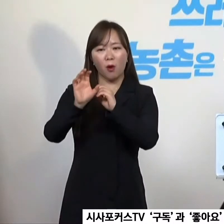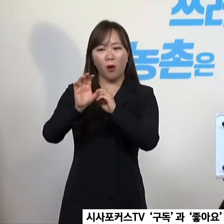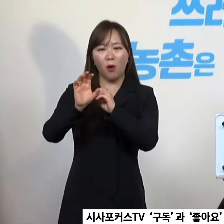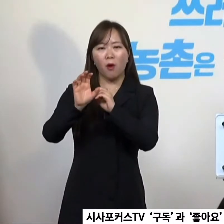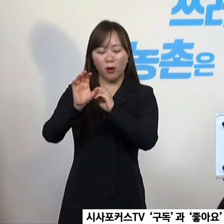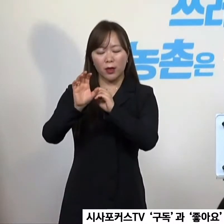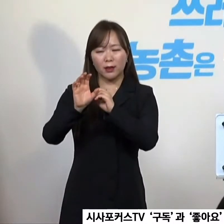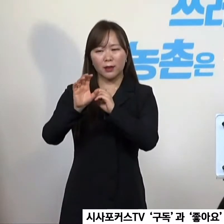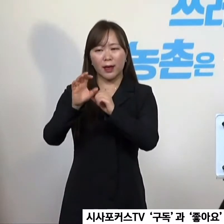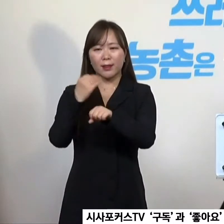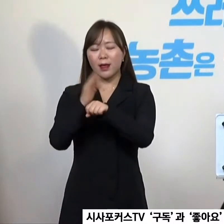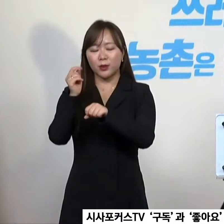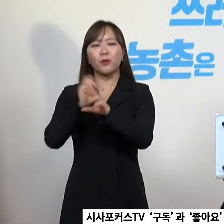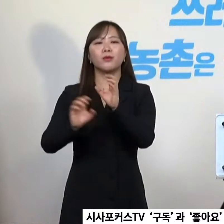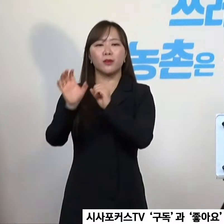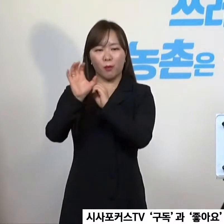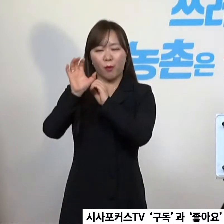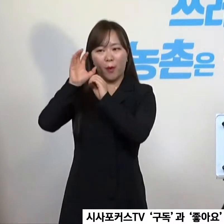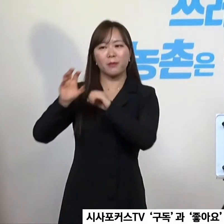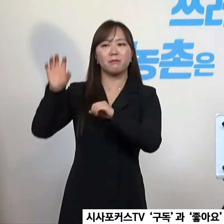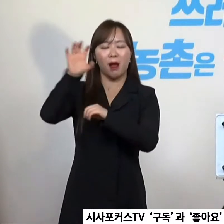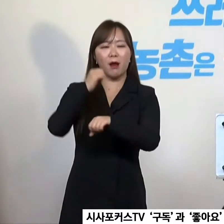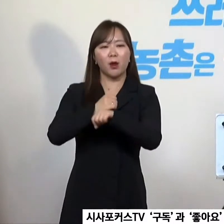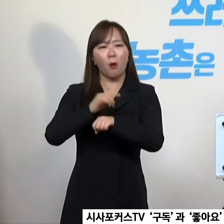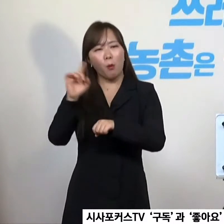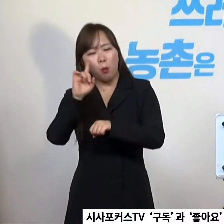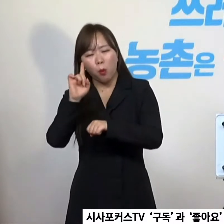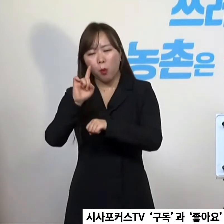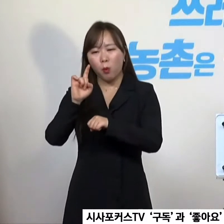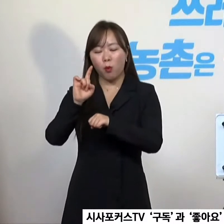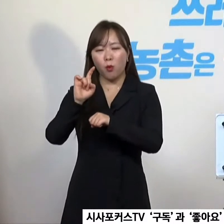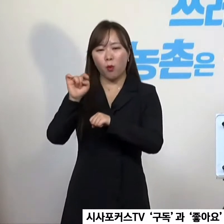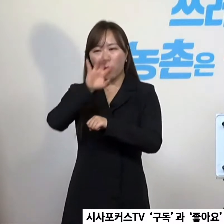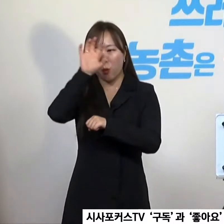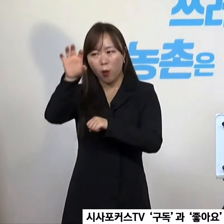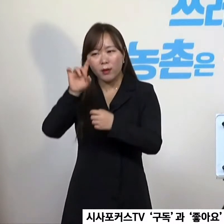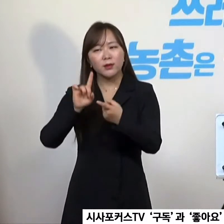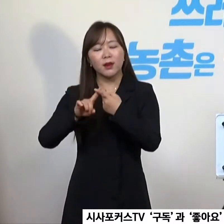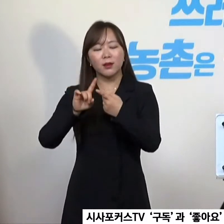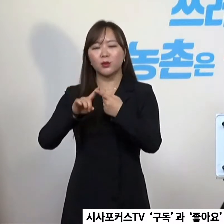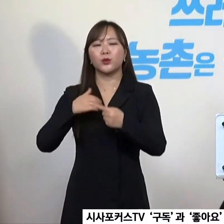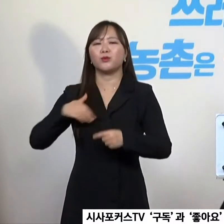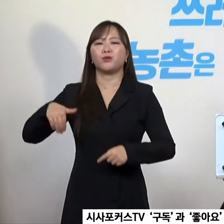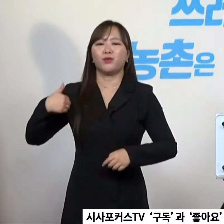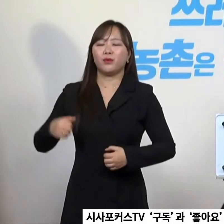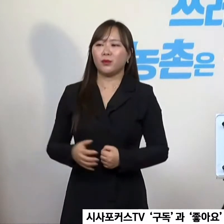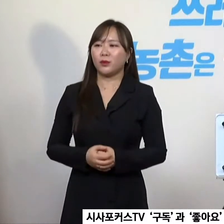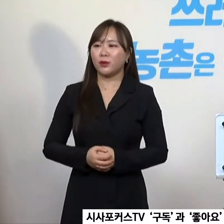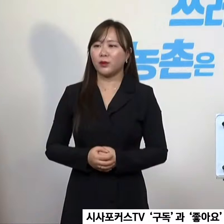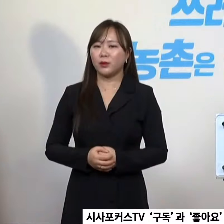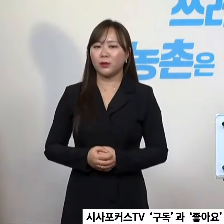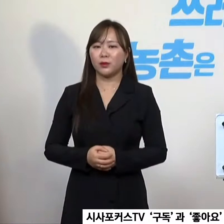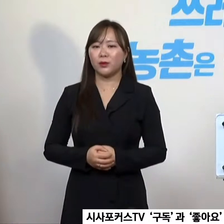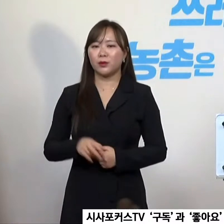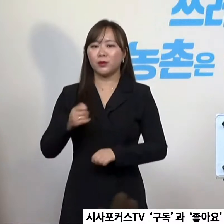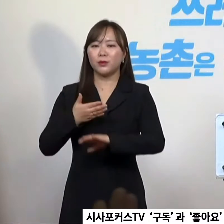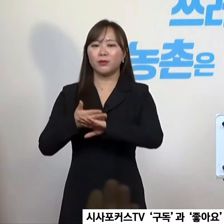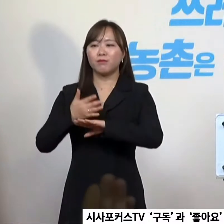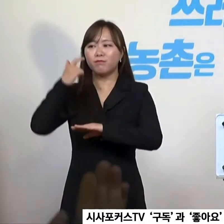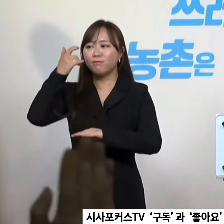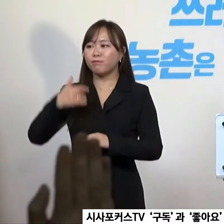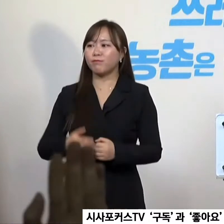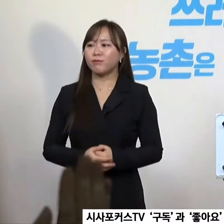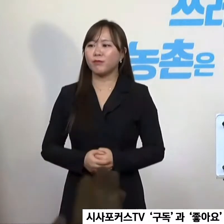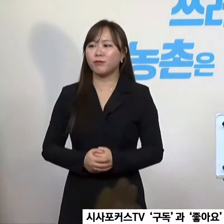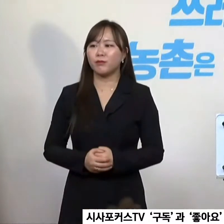그렇게 얘기를 하더라고요. 그리고 글쎄 뭘 할지는 저도 아직 잘 모르겠습니다. 네. 다른 질문 있으십니까?